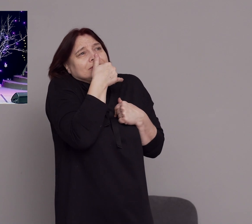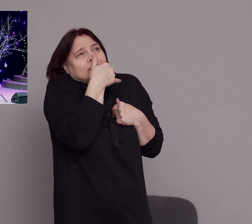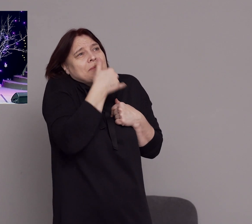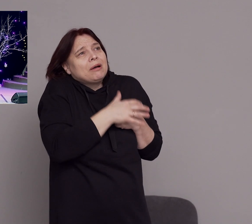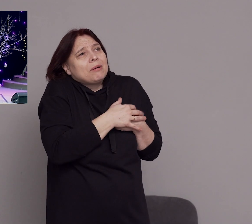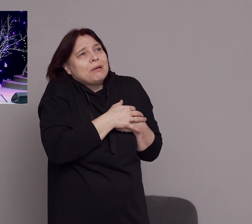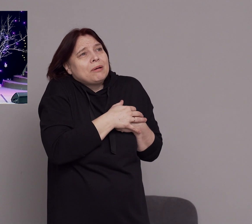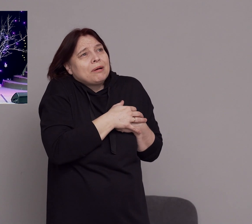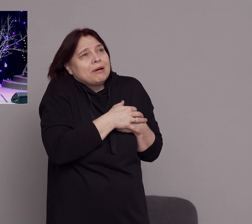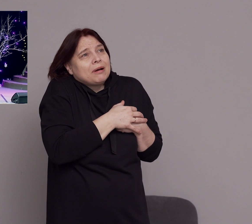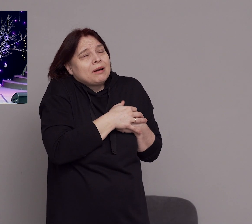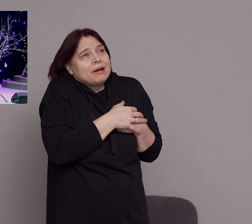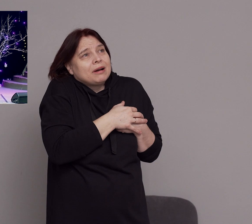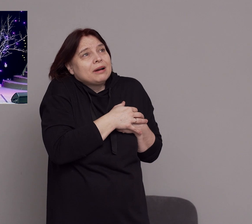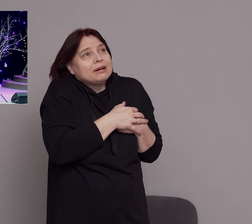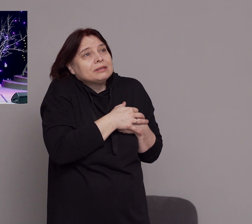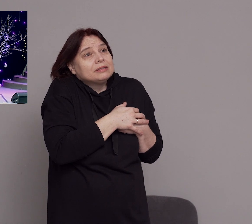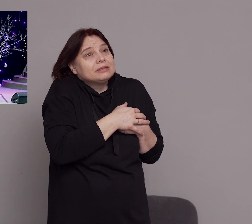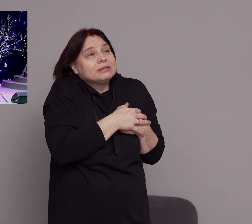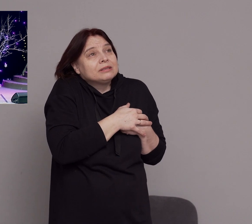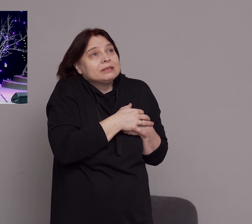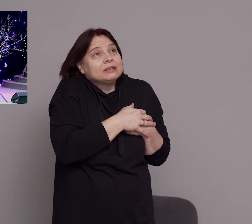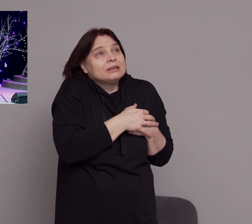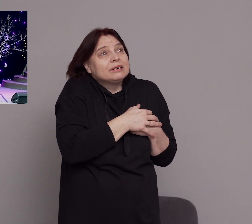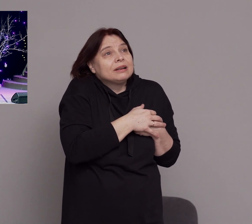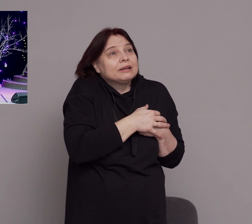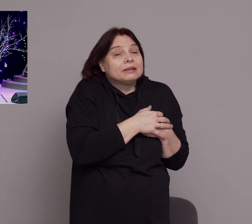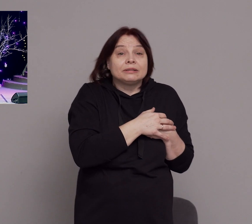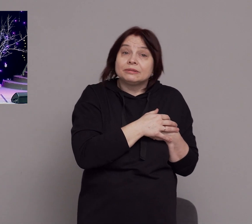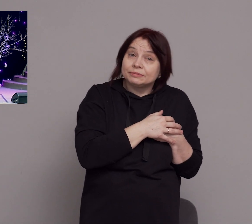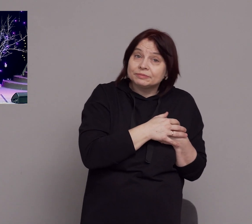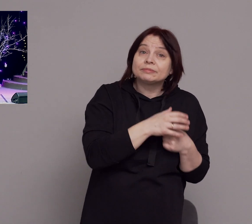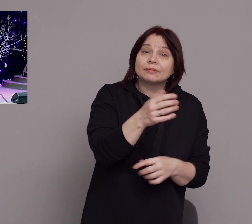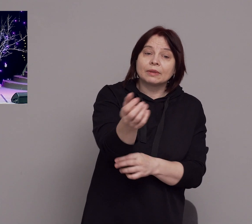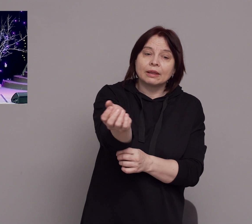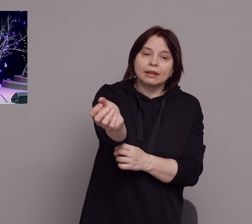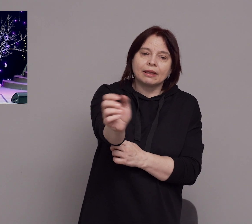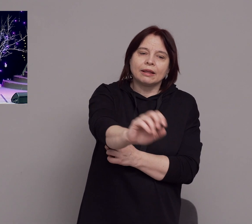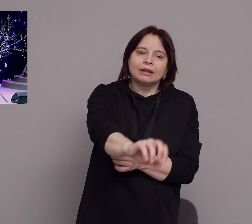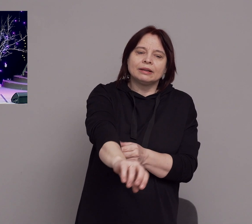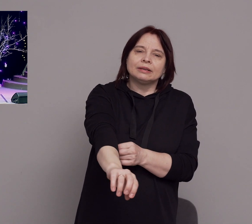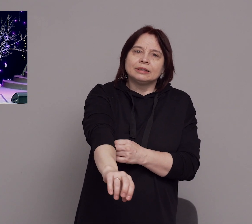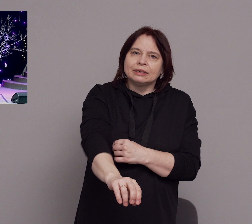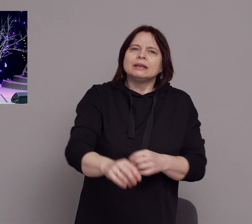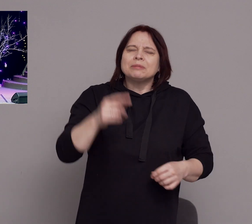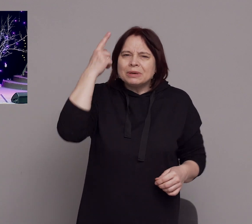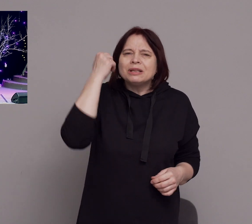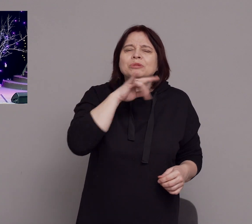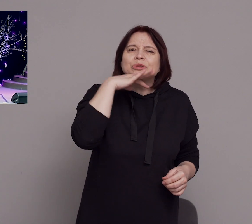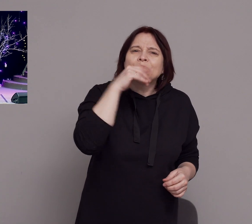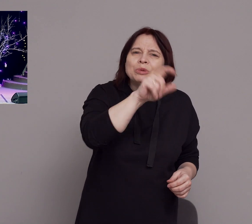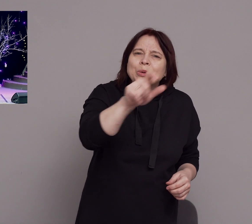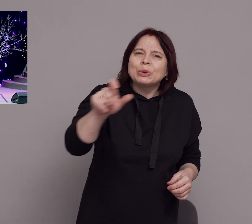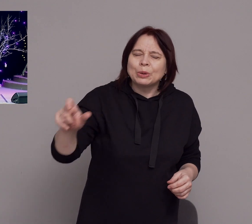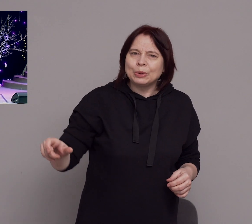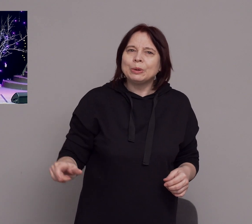как смирение. Но за этим стояло далеко не смирение. Мы знаем из характера Петра, что он был довольно самонадеянным и